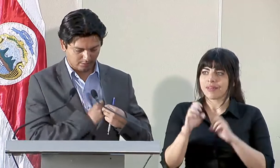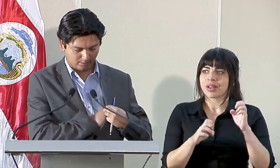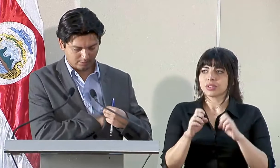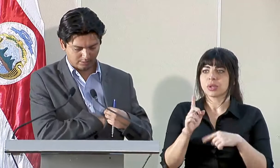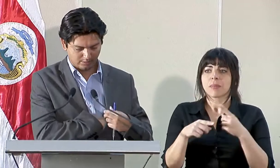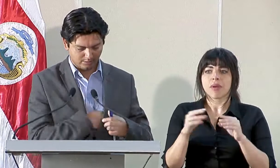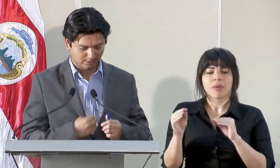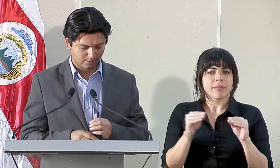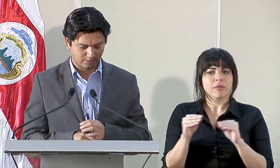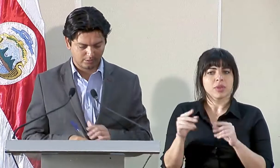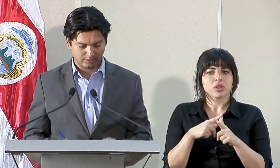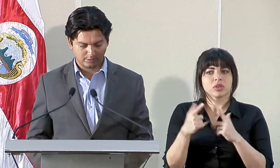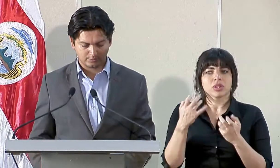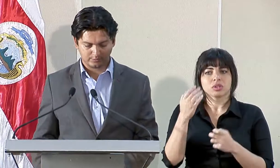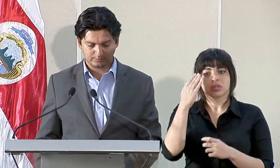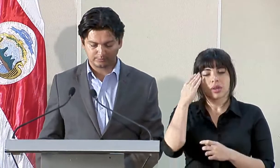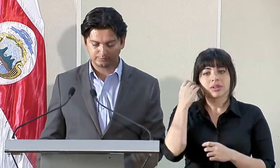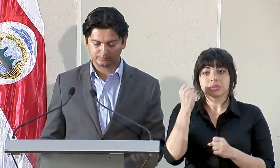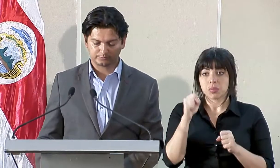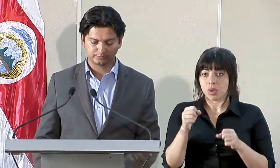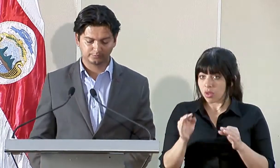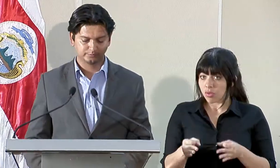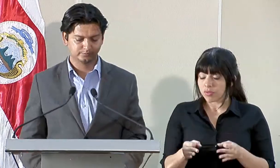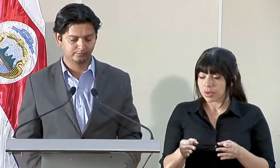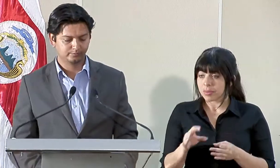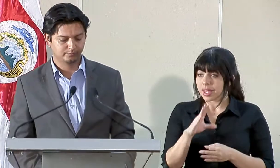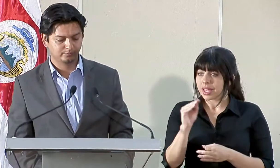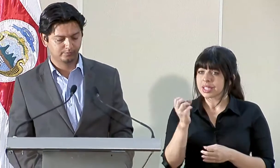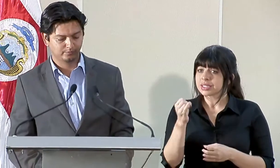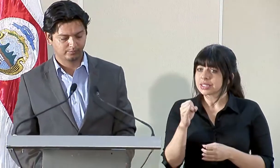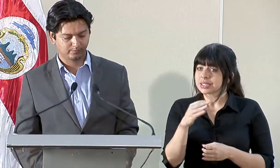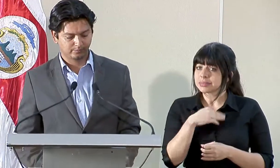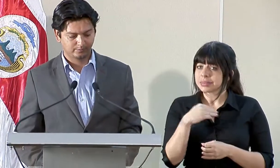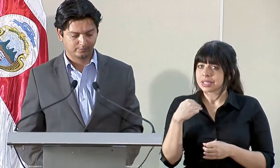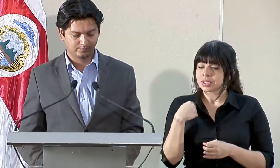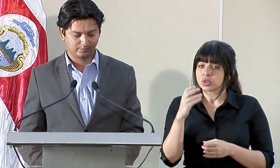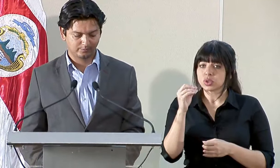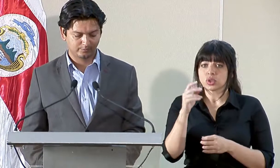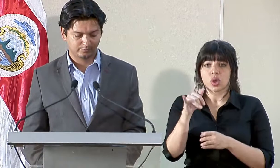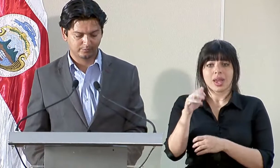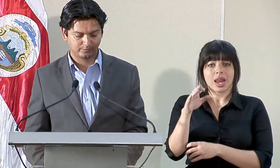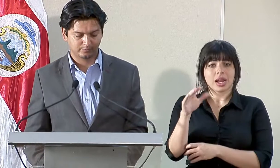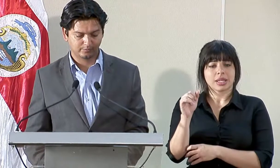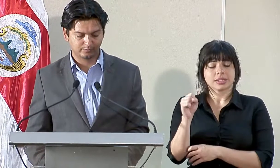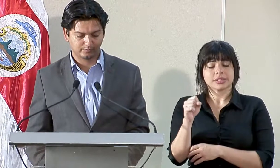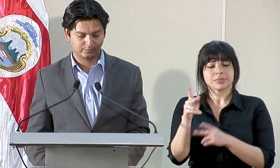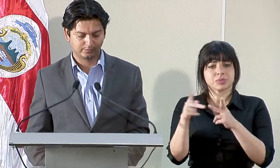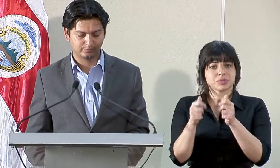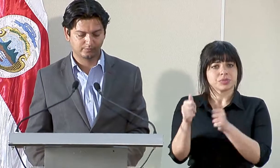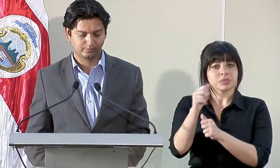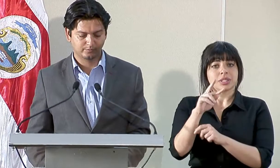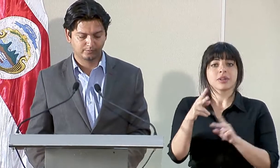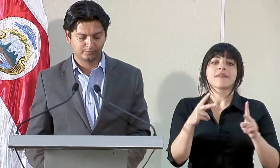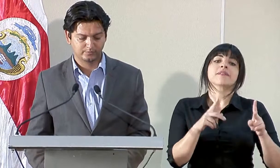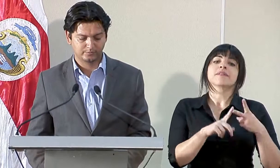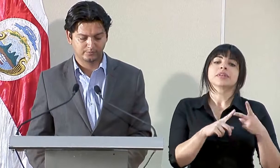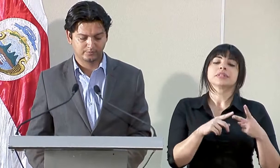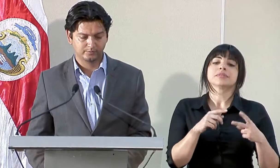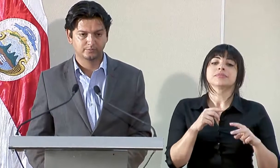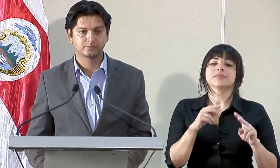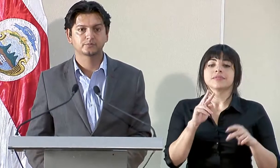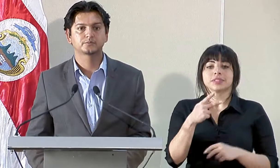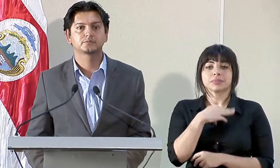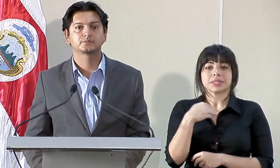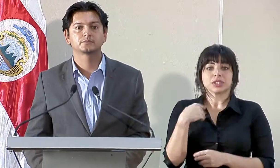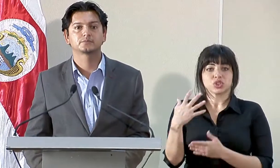a haber movimientos. Entonces quiero saber si me lo puede confirmar y si se trata de ministros o jerarcas. Luego, al viceministro de